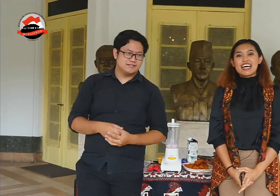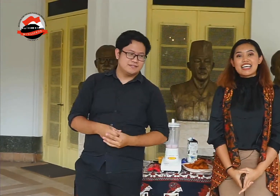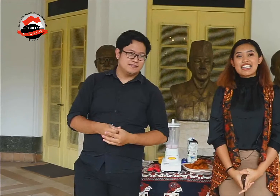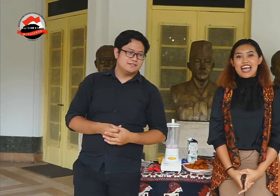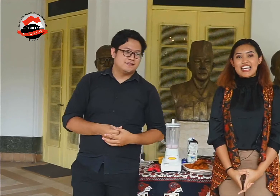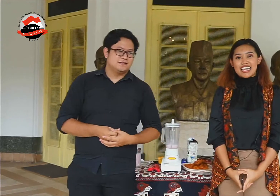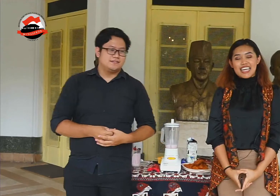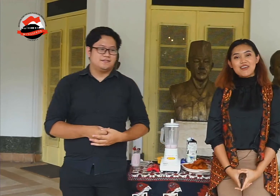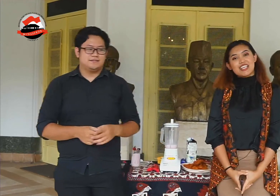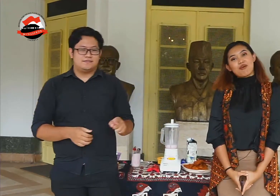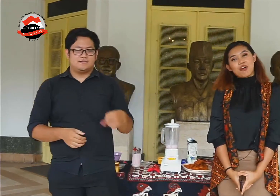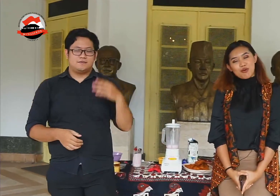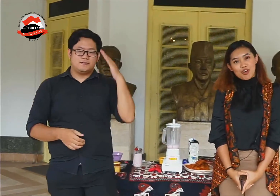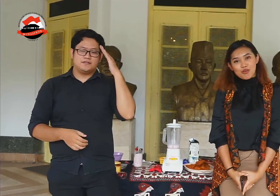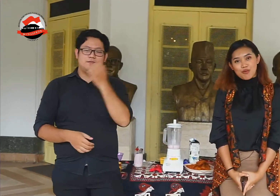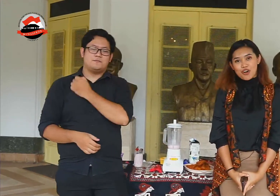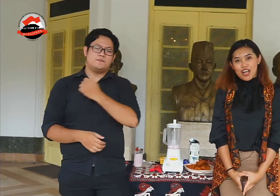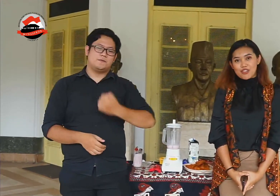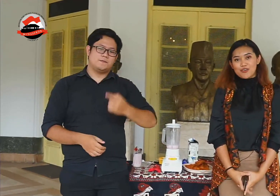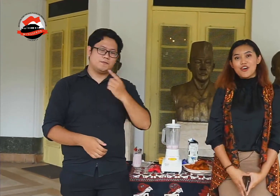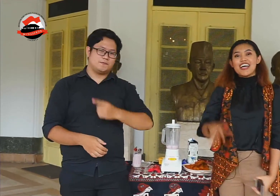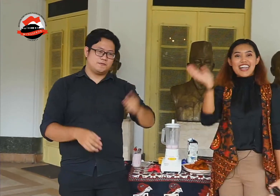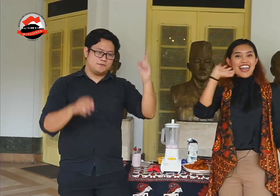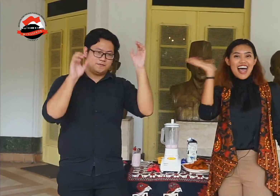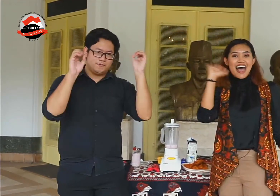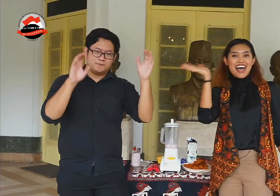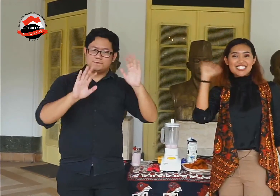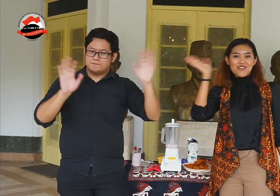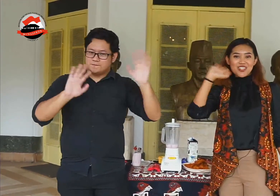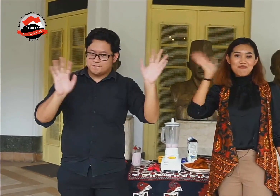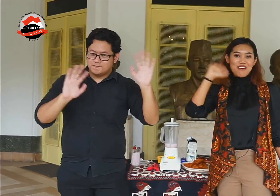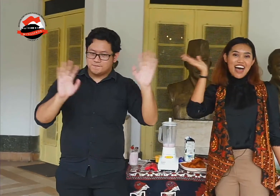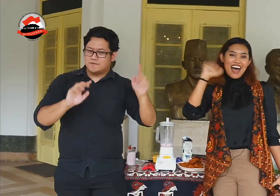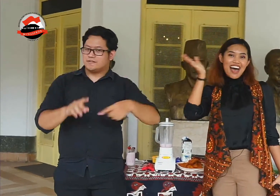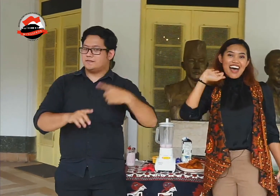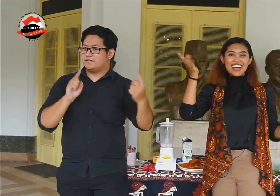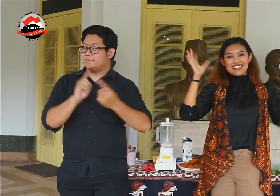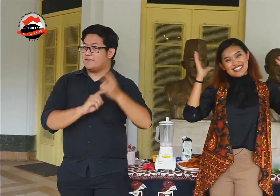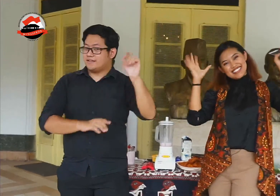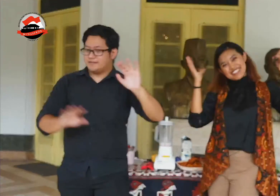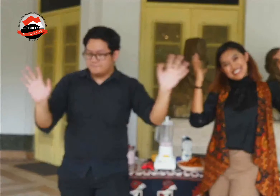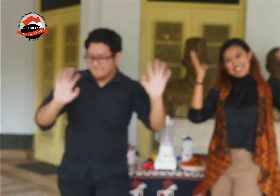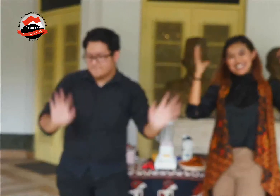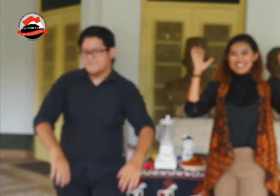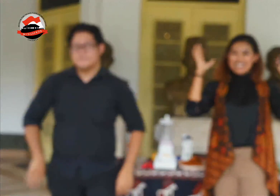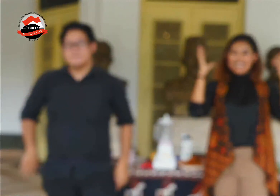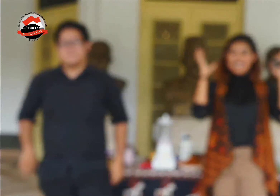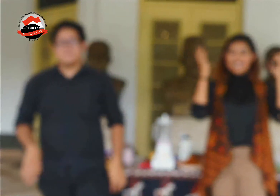Kita akhiri. Wassalamualaikum warahmatullahi wabarakatuh. Dadah, sampai jumpa.